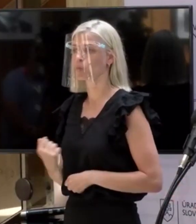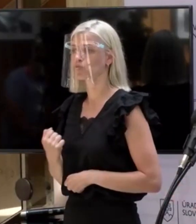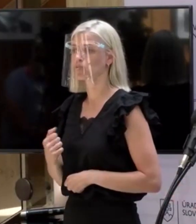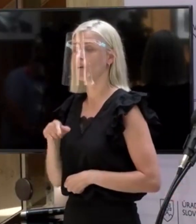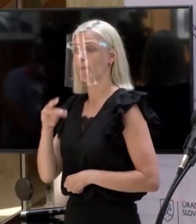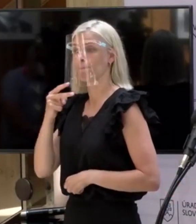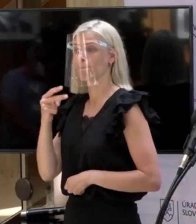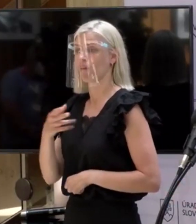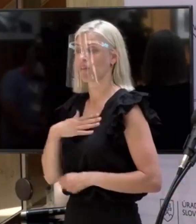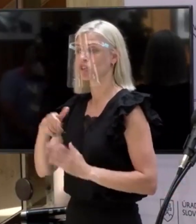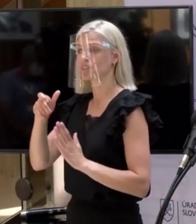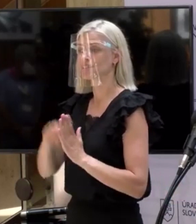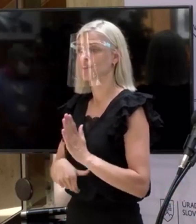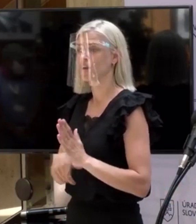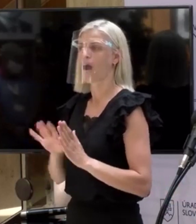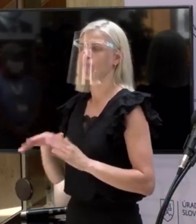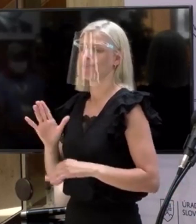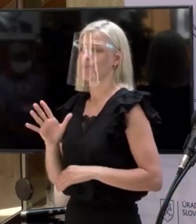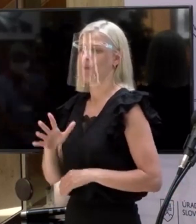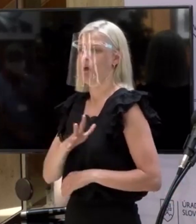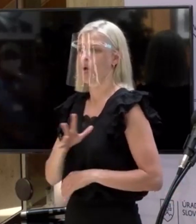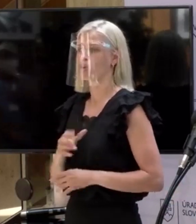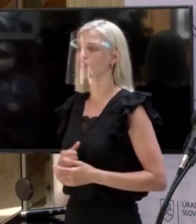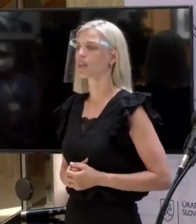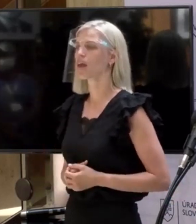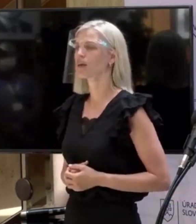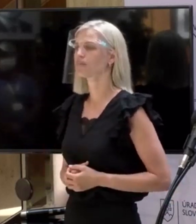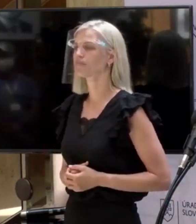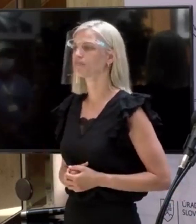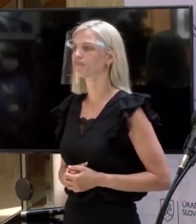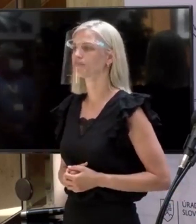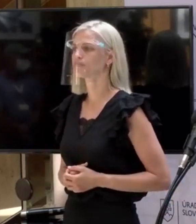tohto pohľadu naša strana nejakým spôsobom neohrozovala.